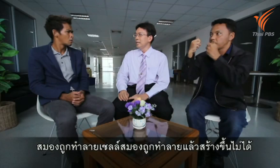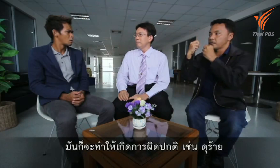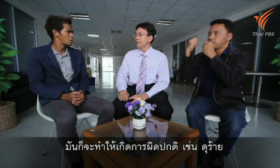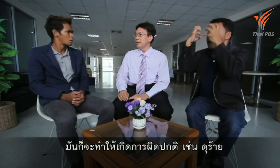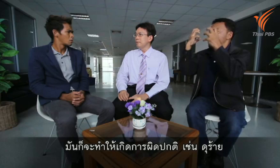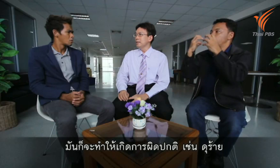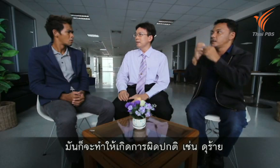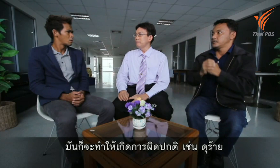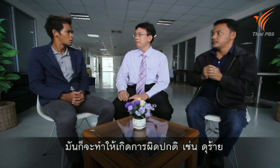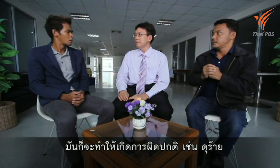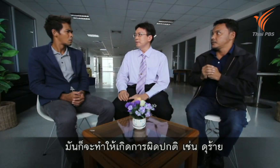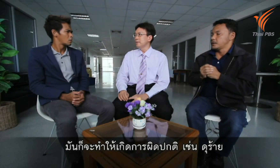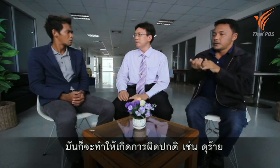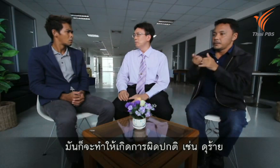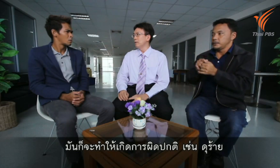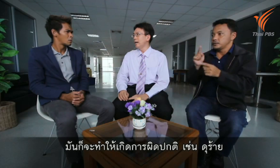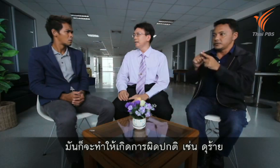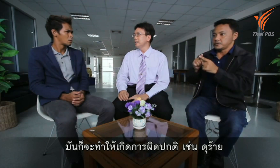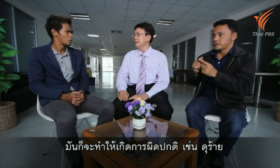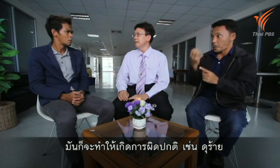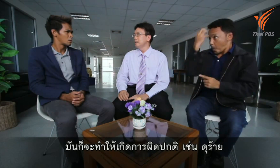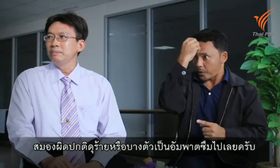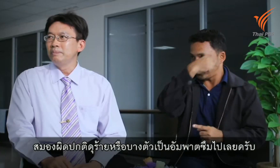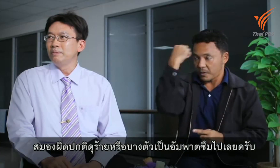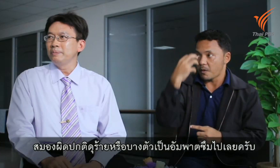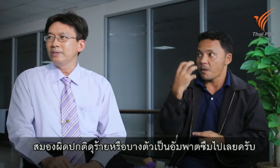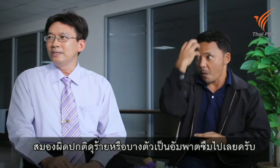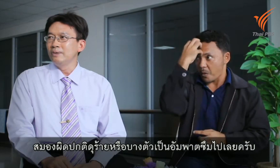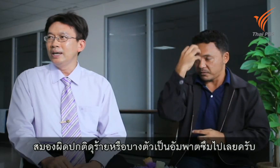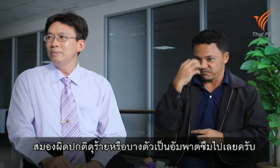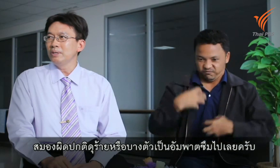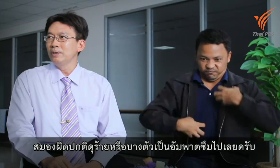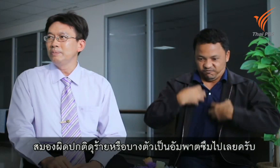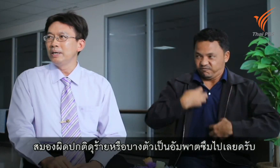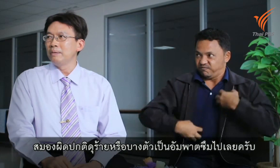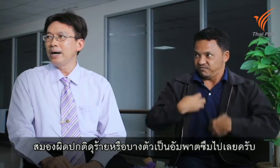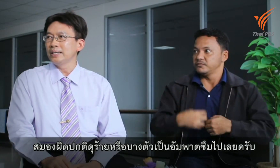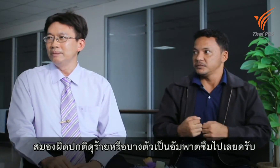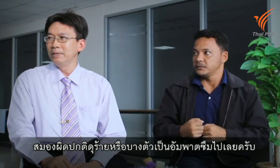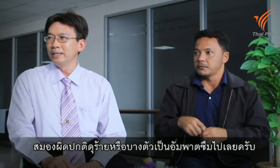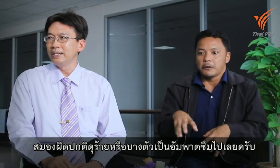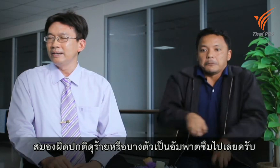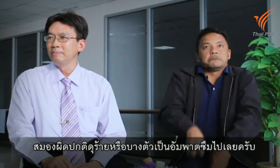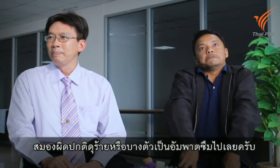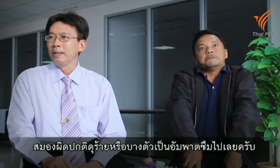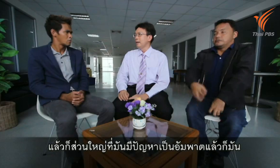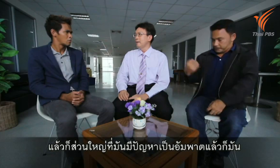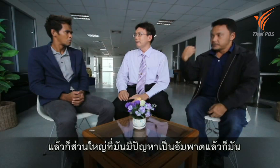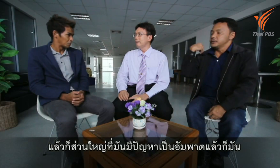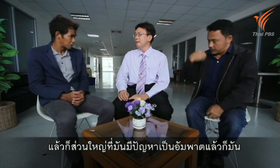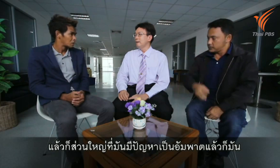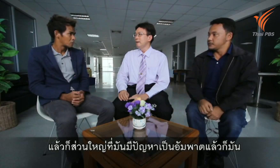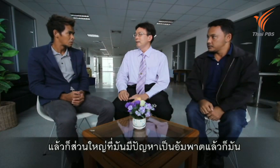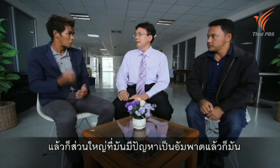ได้มันก็จะทำให้เกิดการผิดปกติเช่นดุร้ายนะสมองผิดปกติดุร้ายหรือบางตัวนี่เป็นอัมพาตซึมไปเลยนะฮ